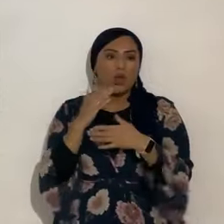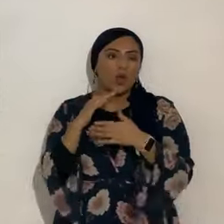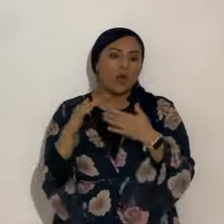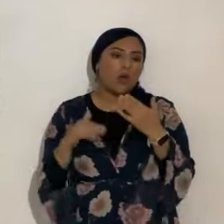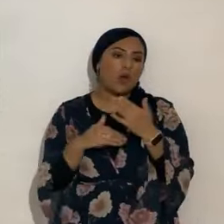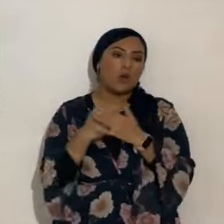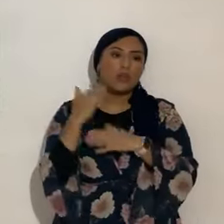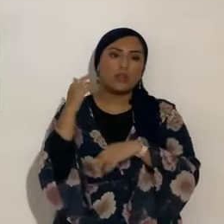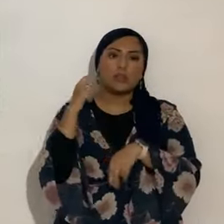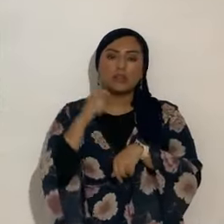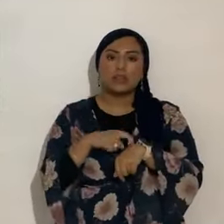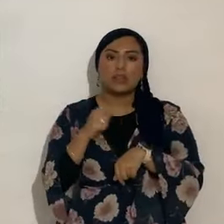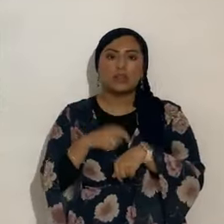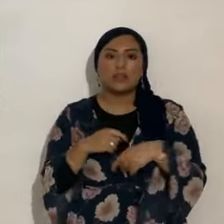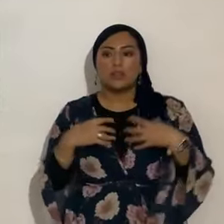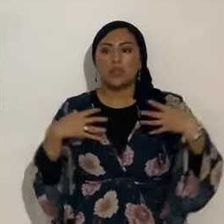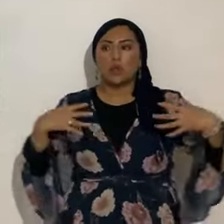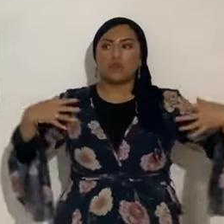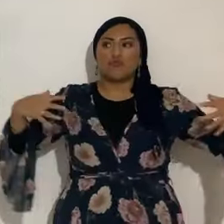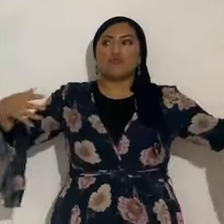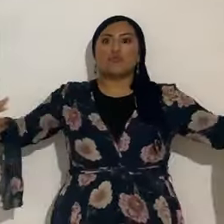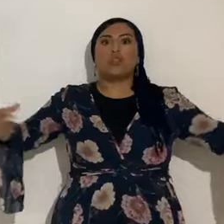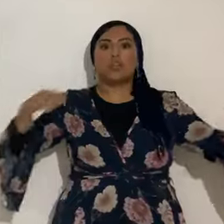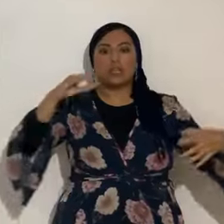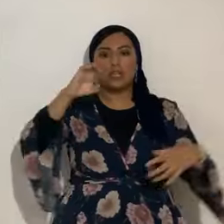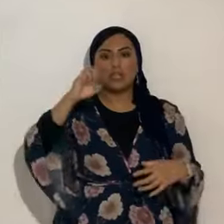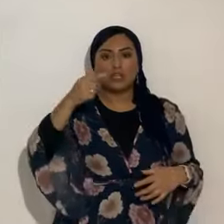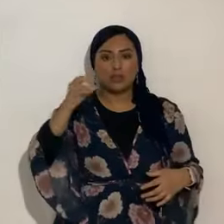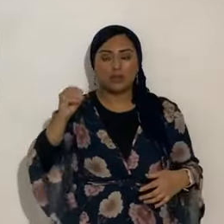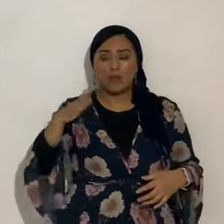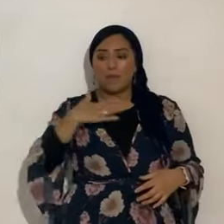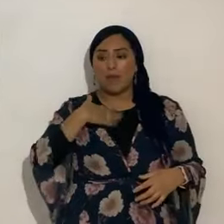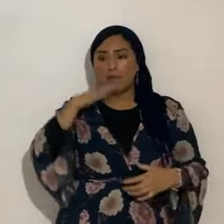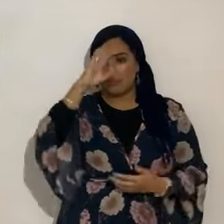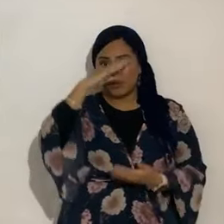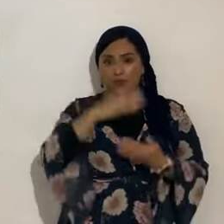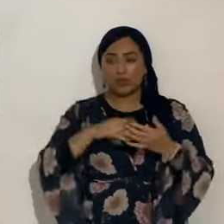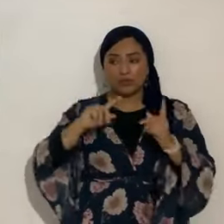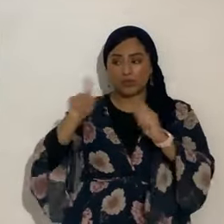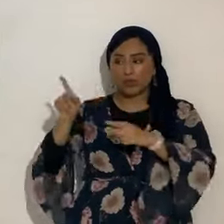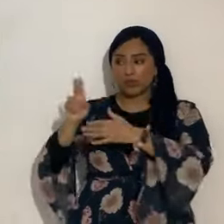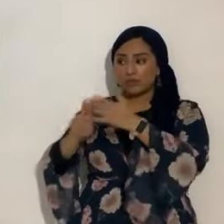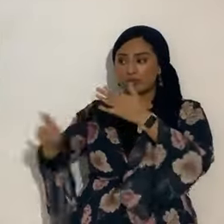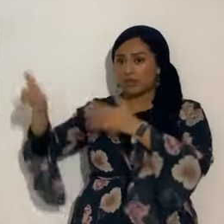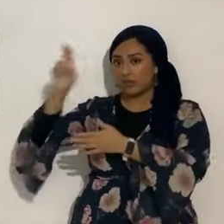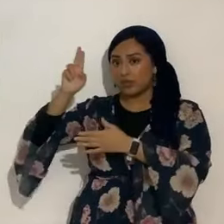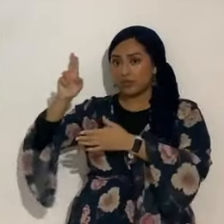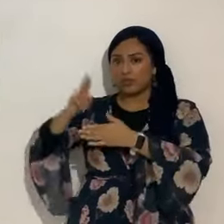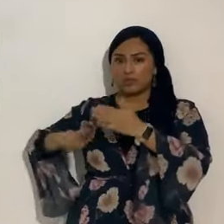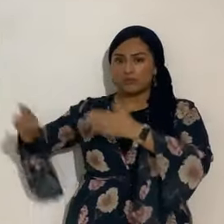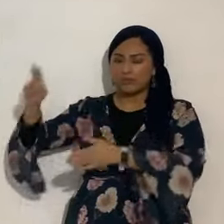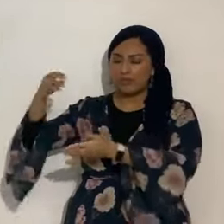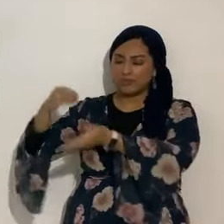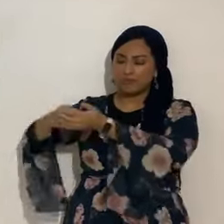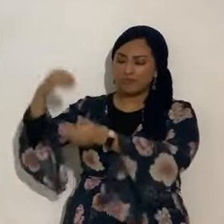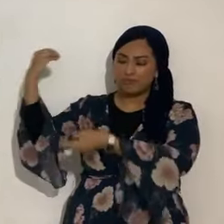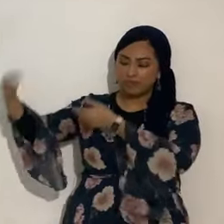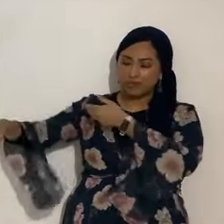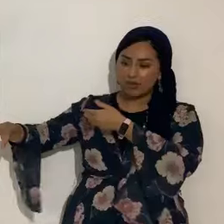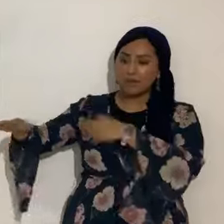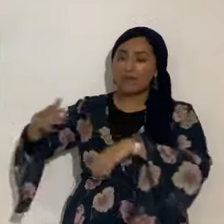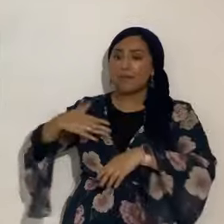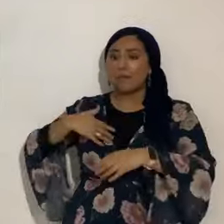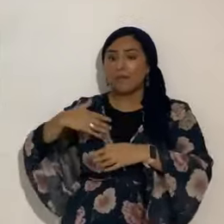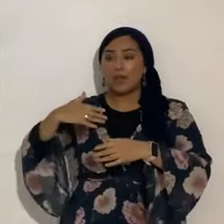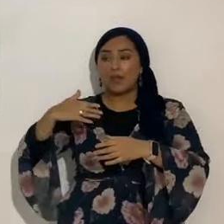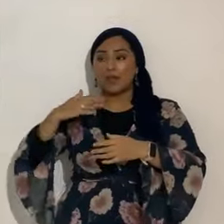es hincharse de ego. Mis hijos van a la universidad de no sé qué, la universidad más cara. Y mi